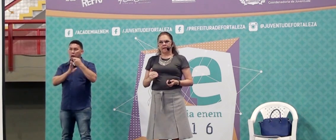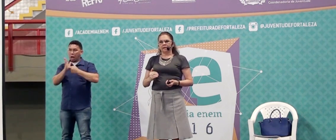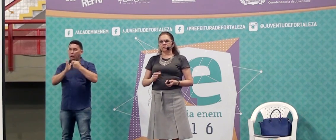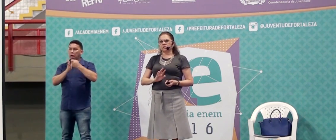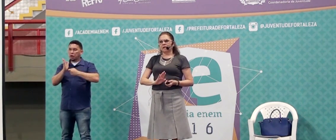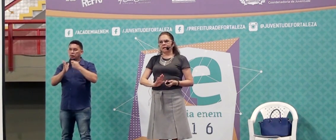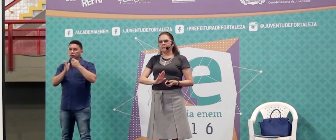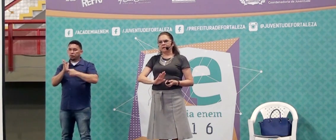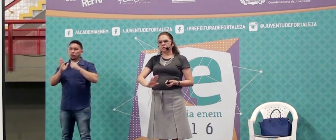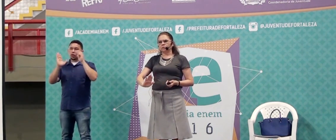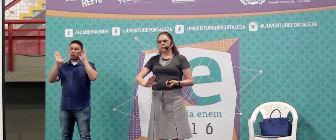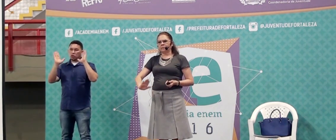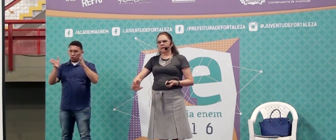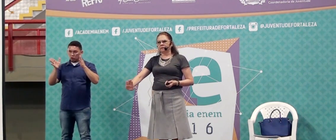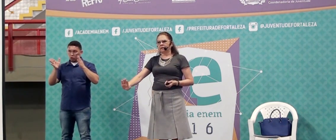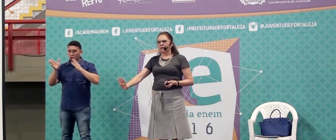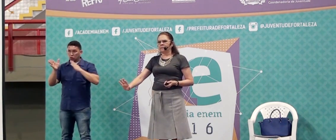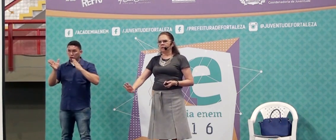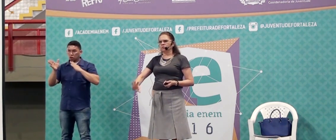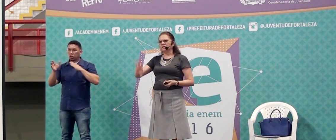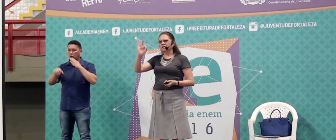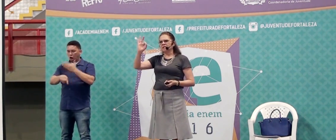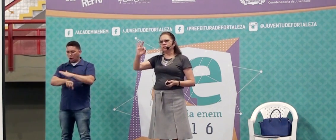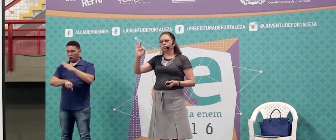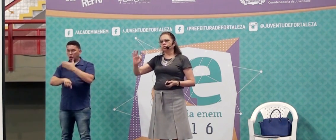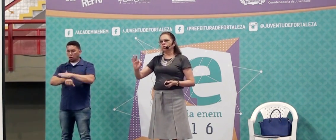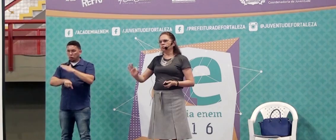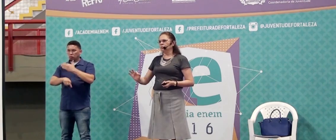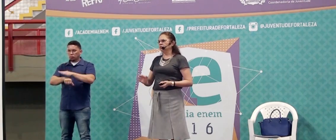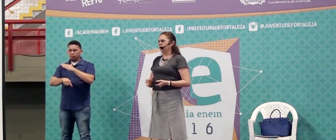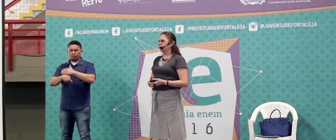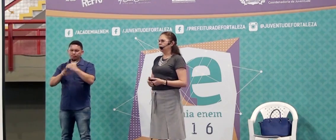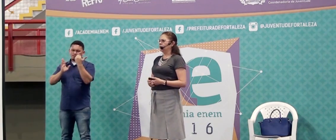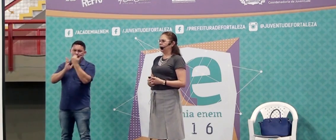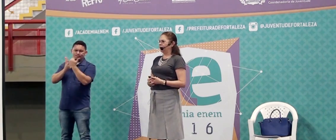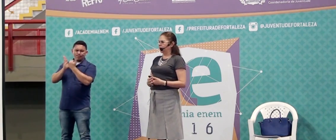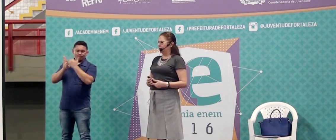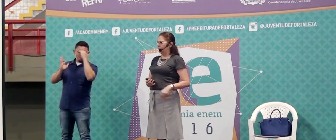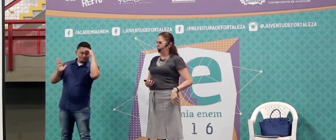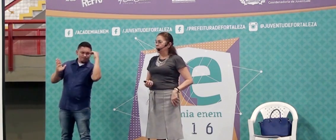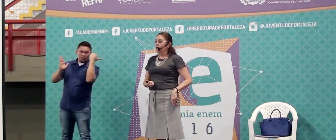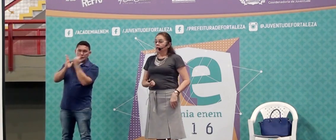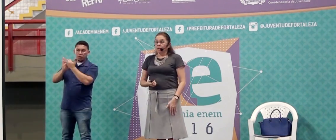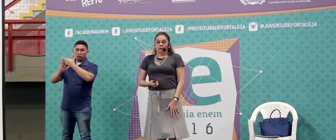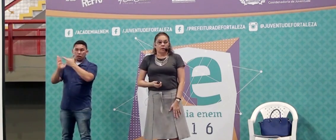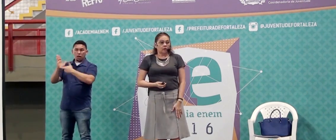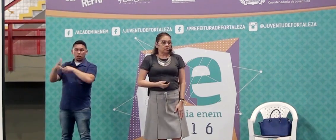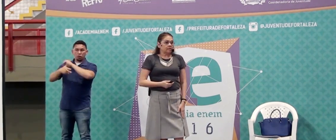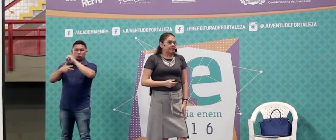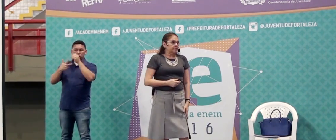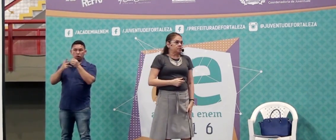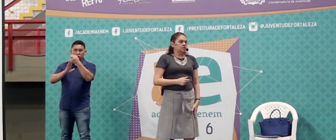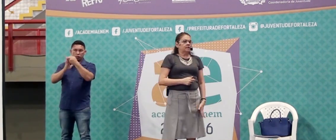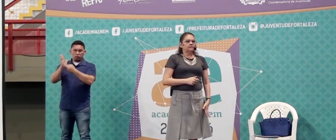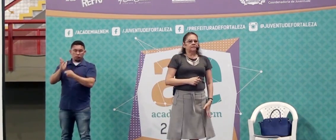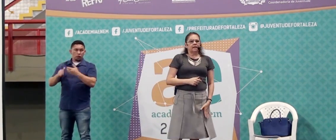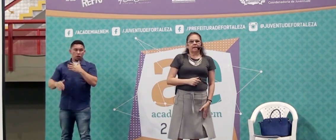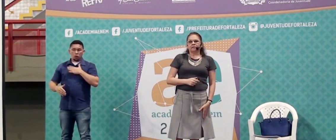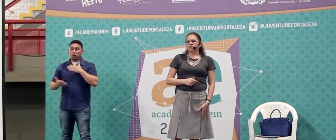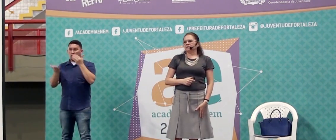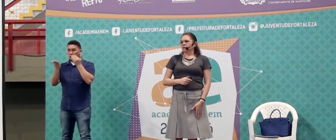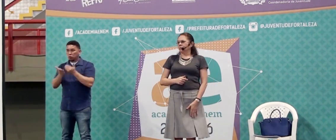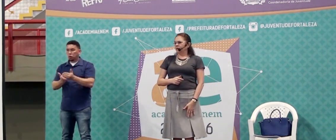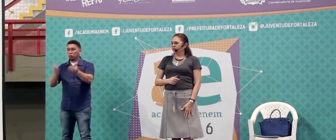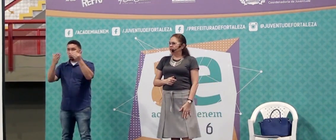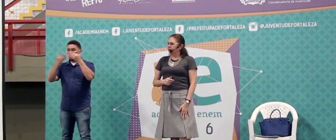para cá, já a partir do primeiro treinamento, seguindo todo o modelo como o Enem quer. Eu gostaria de